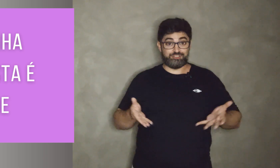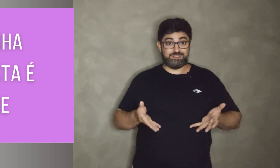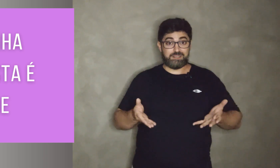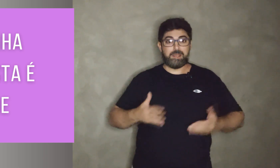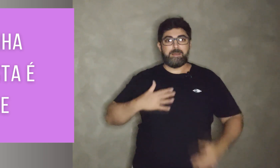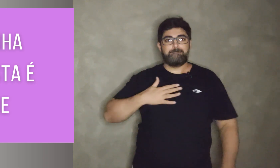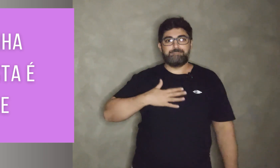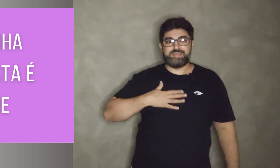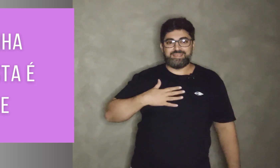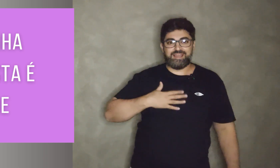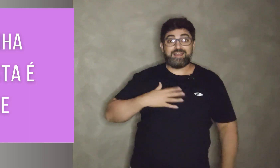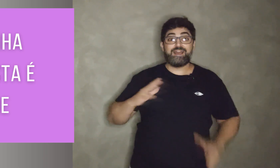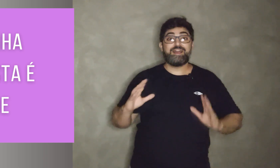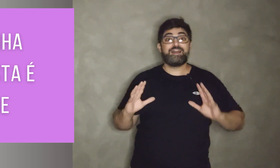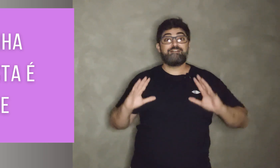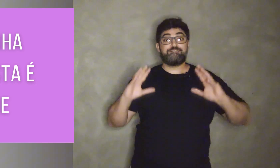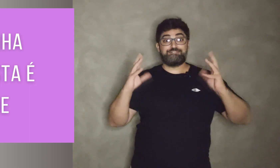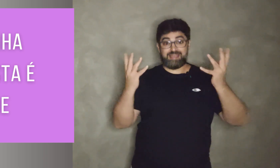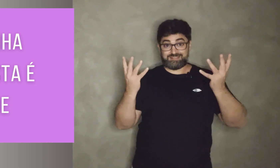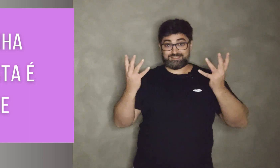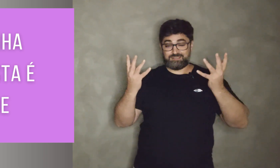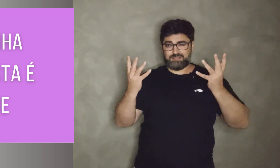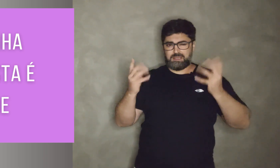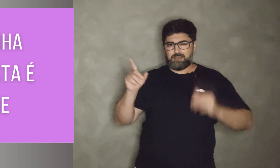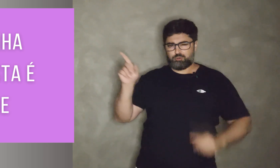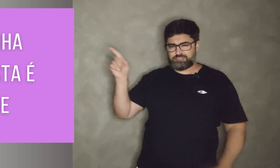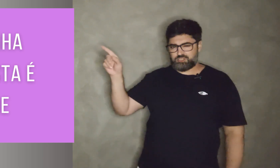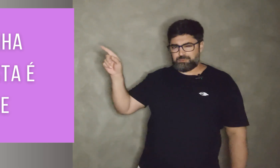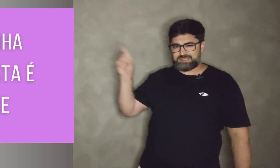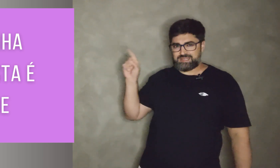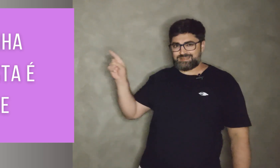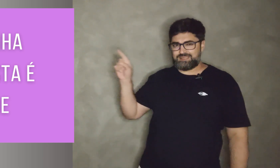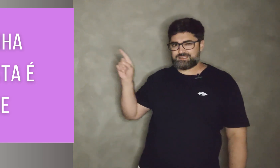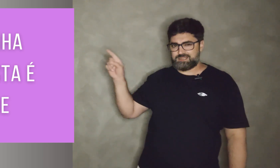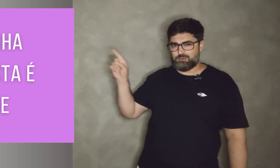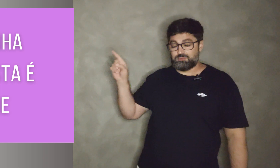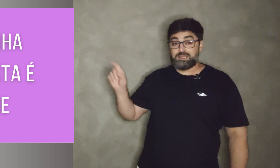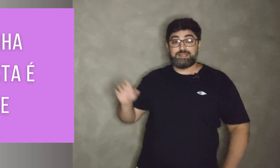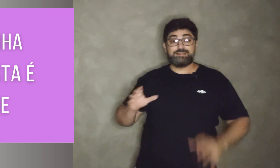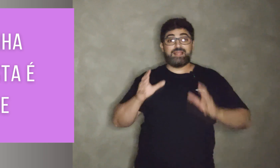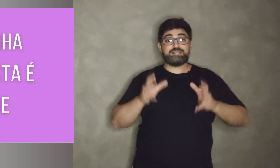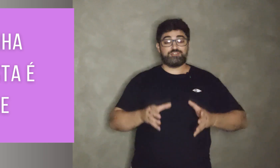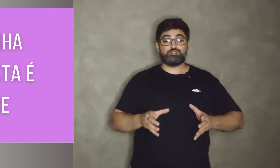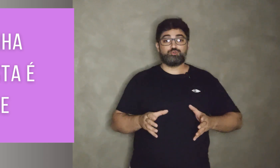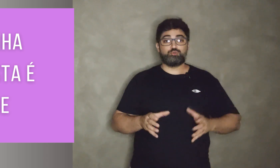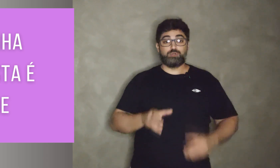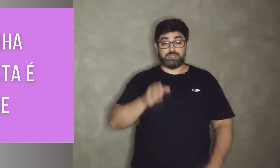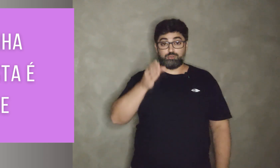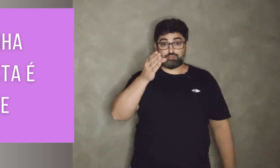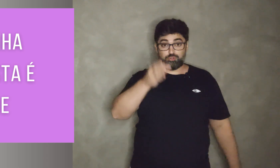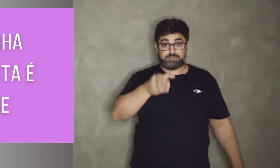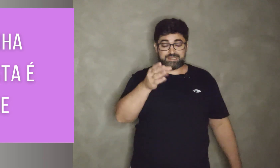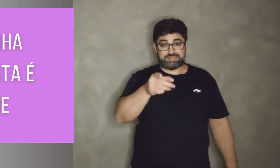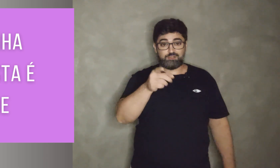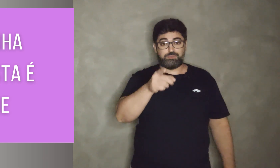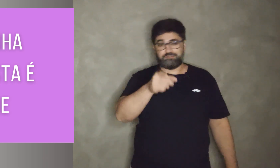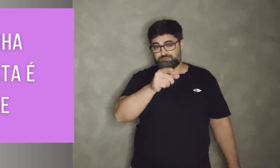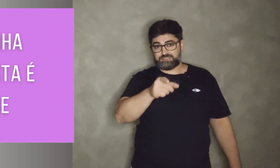hoje, minha festa. Conseguiu prestar atenção nessa estrutura que eu estou trazendo para